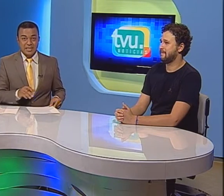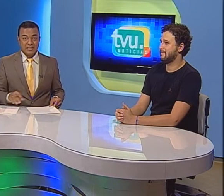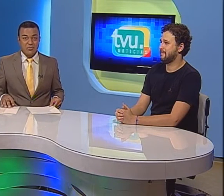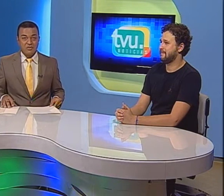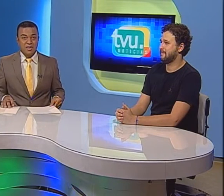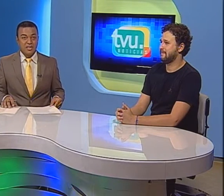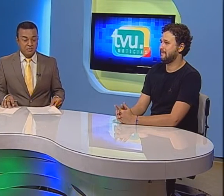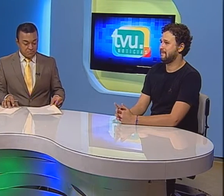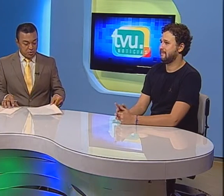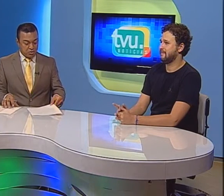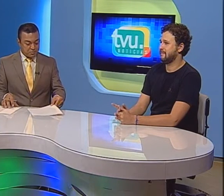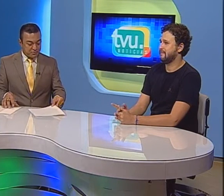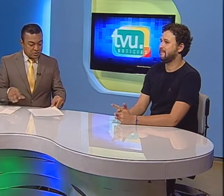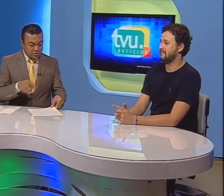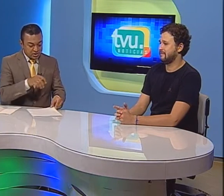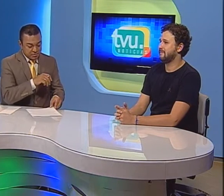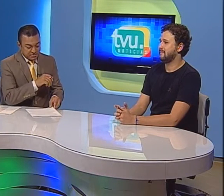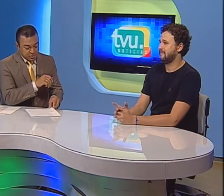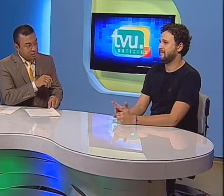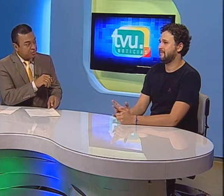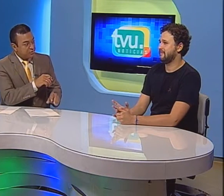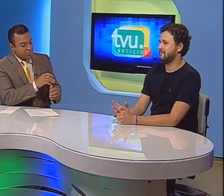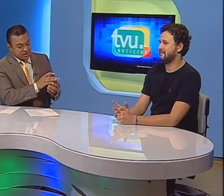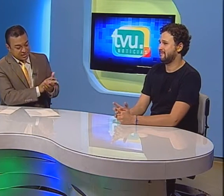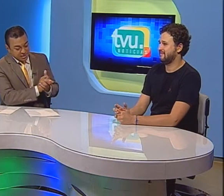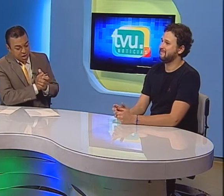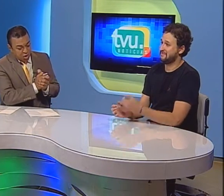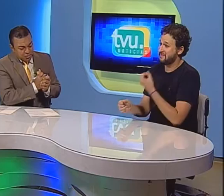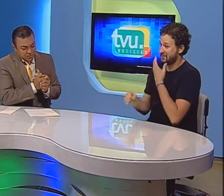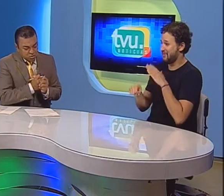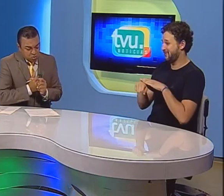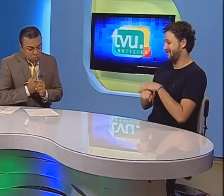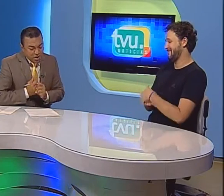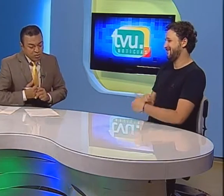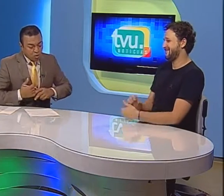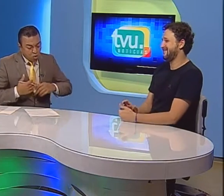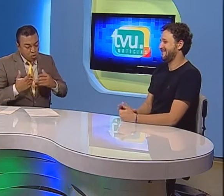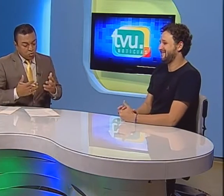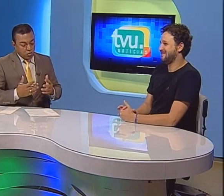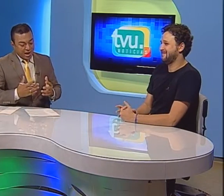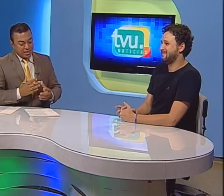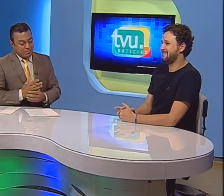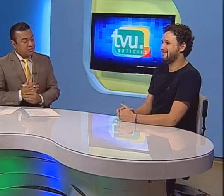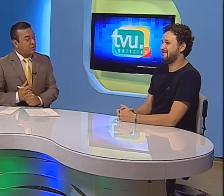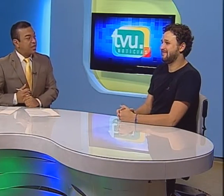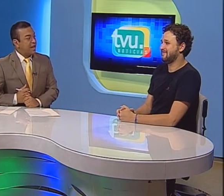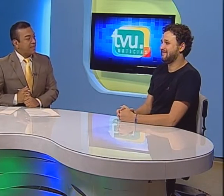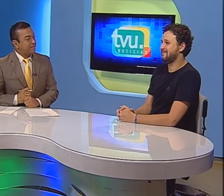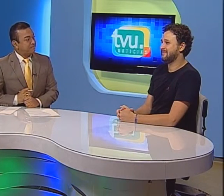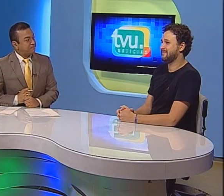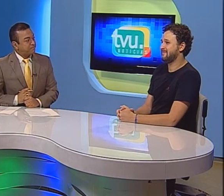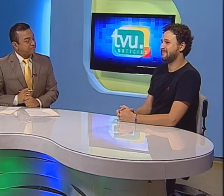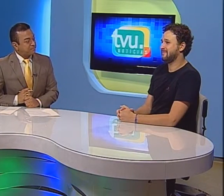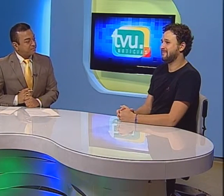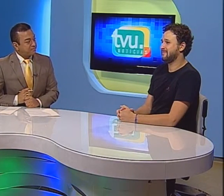da UFRN. Boa noite, professor. Seja bem-vindo aqui ao TV Notícias. Ô, professor, quando e como a Libras foi criada?